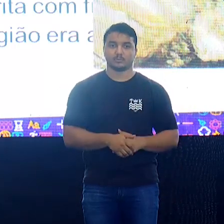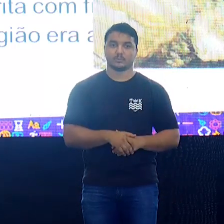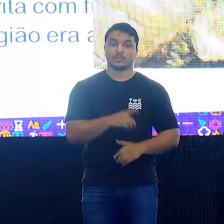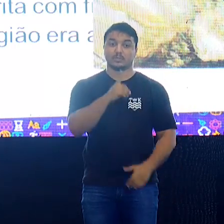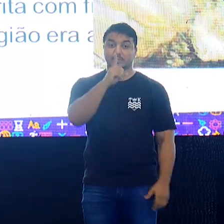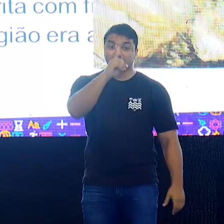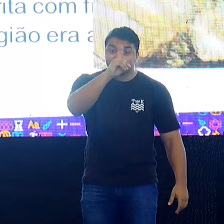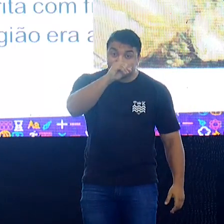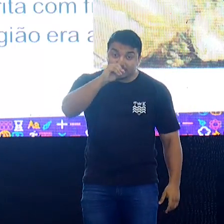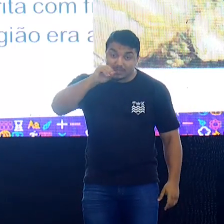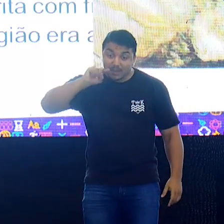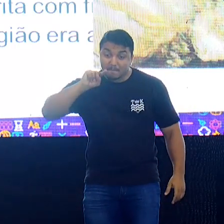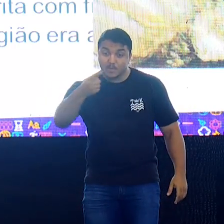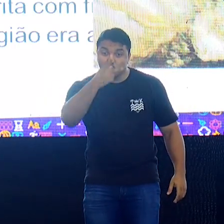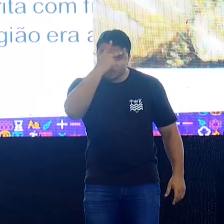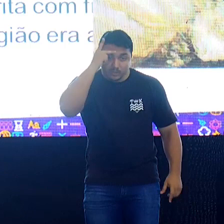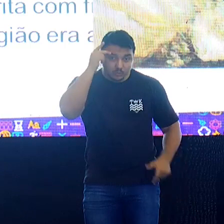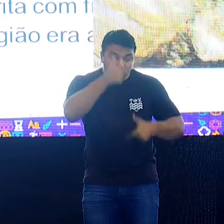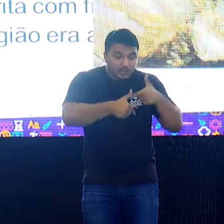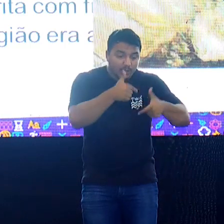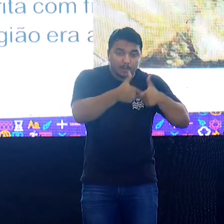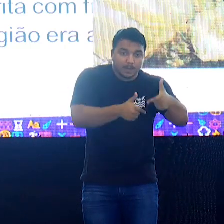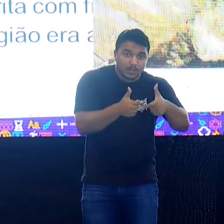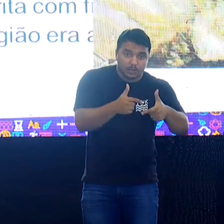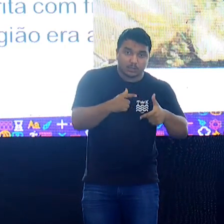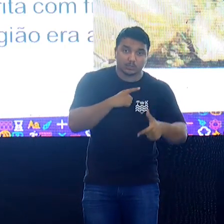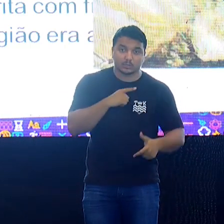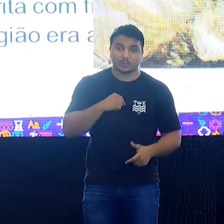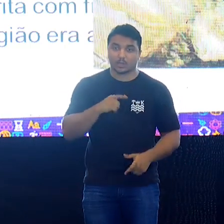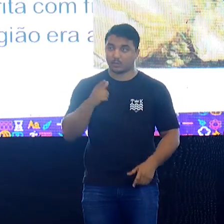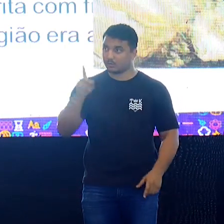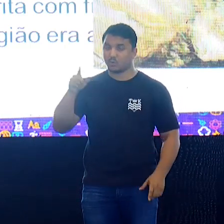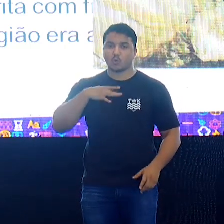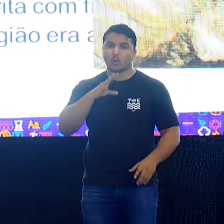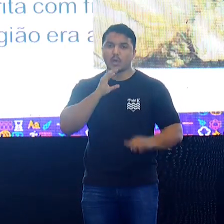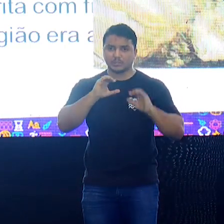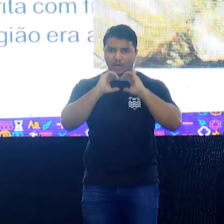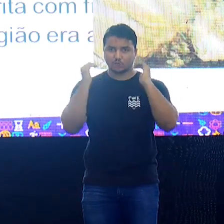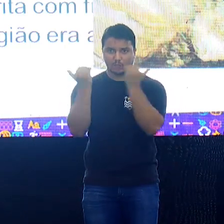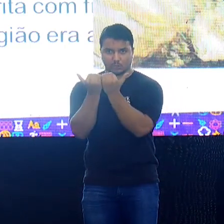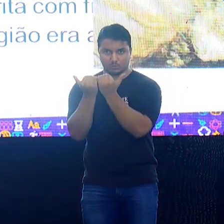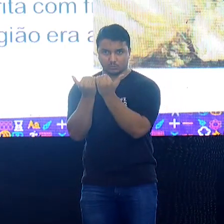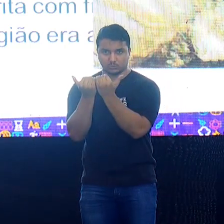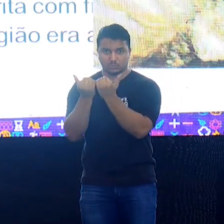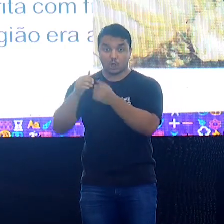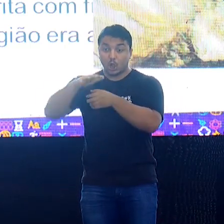ideia do que são 100 mil trabalhadores, dois castelões lotados.